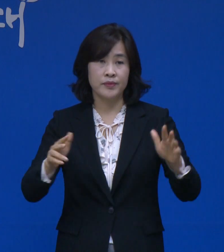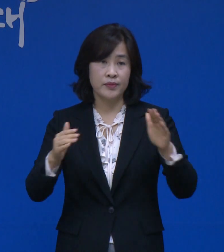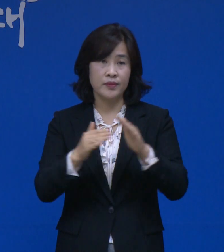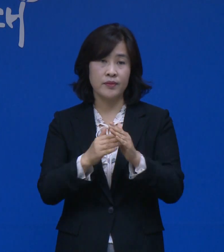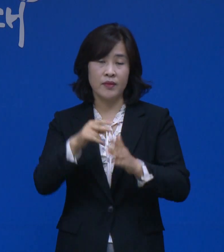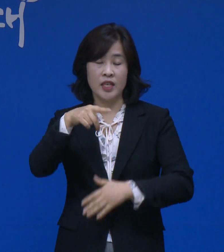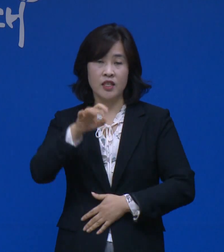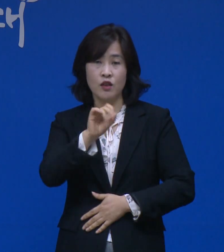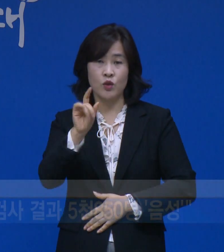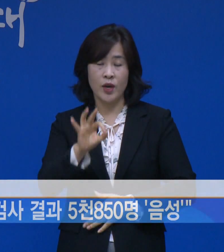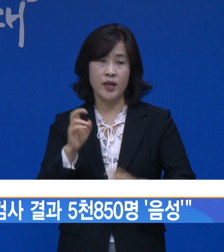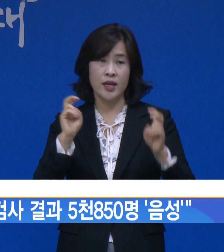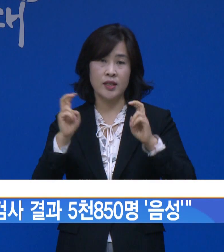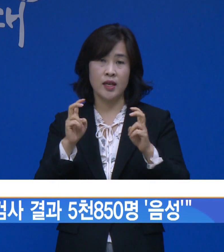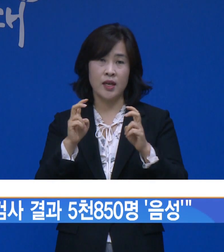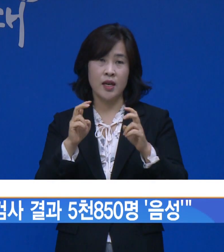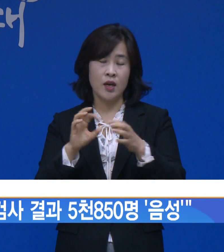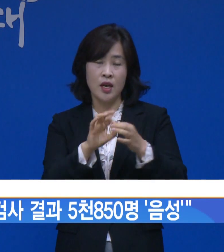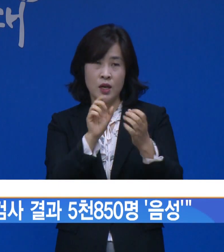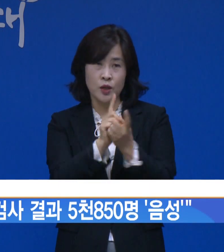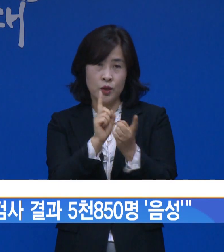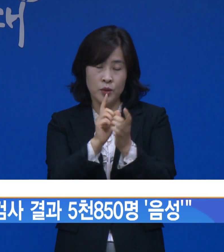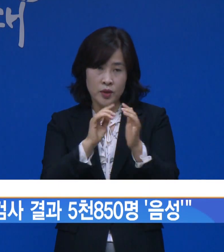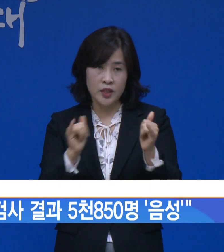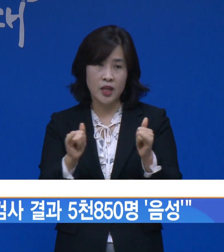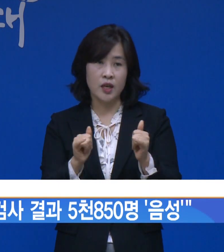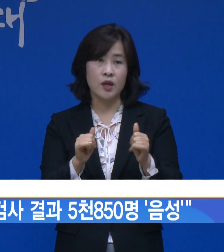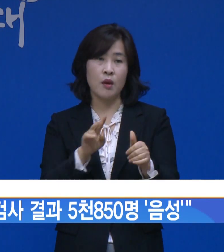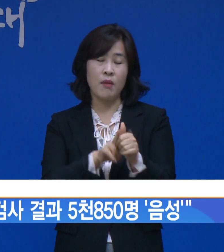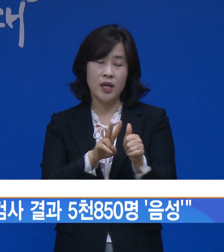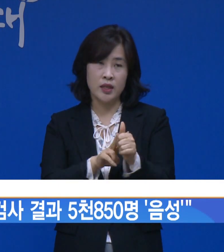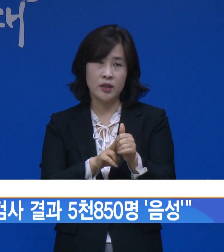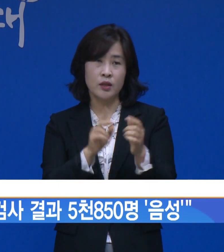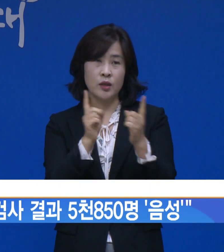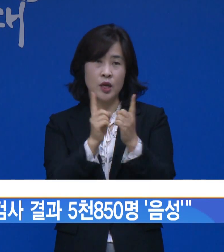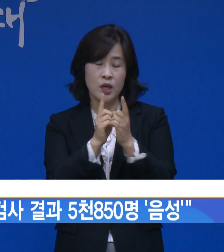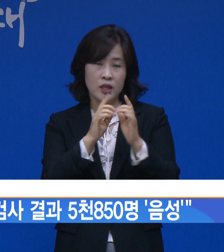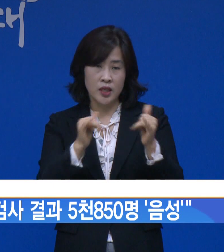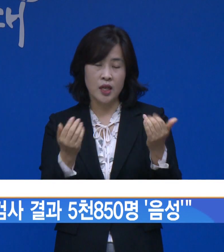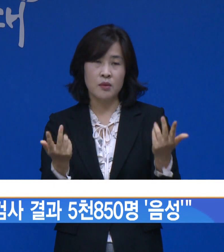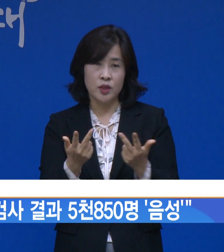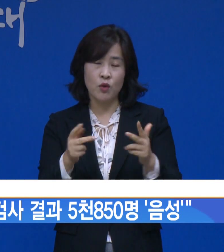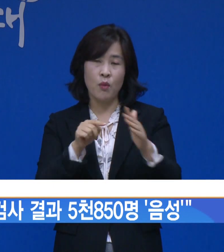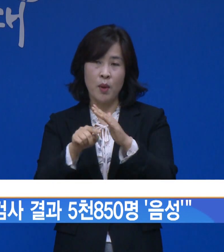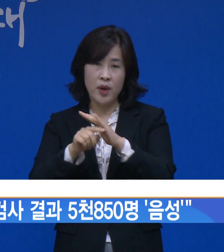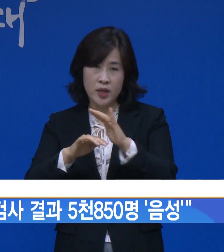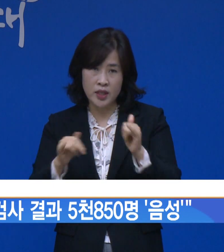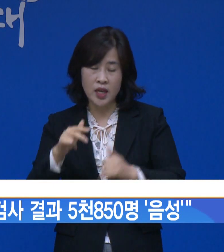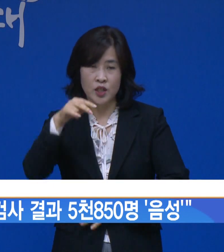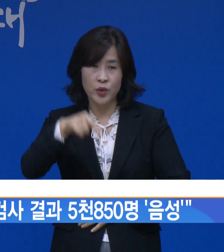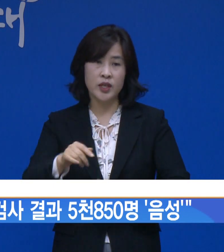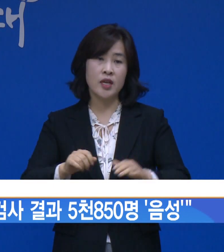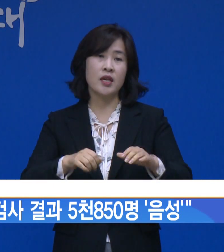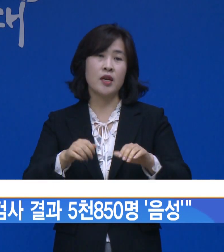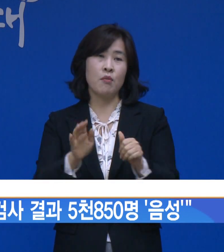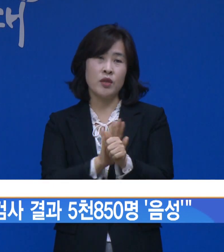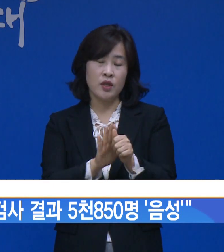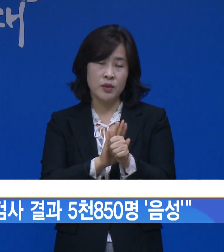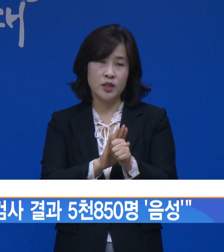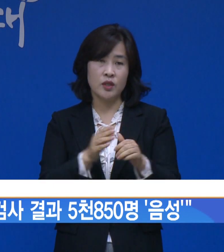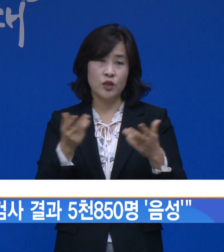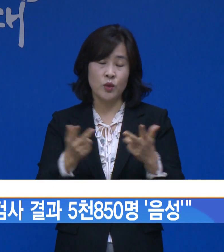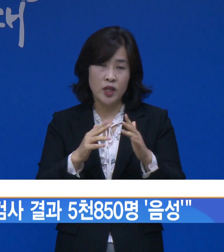지금까지 선광기업 관련 접촉자, 쇼핑센터 종사자 및 방문자, 관련 기업체 및 퀵서비스 종사자 및